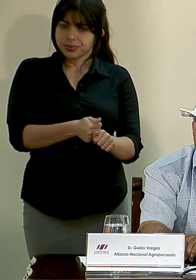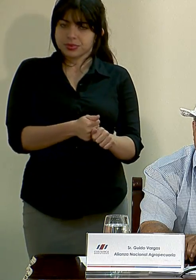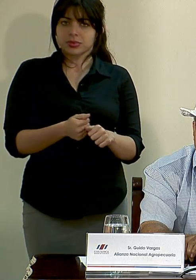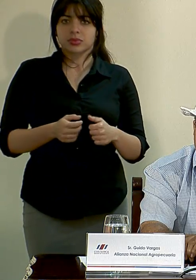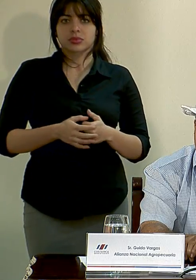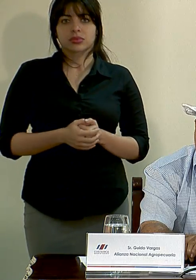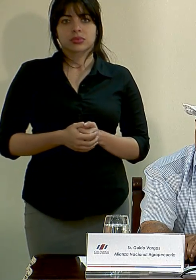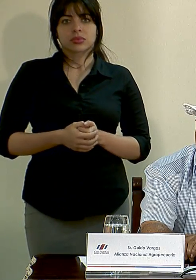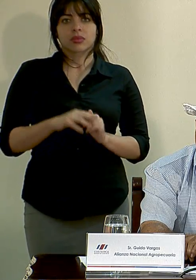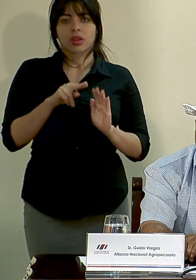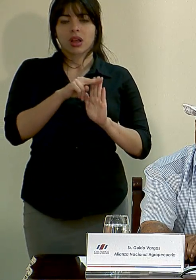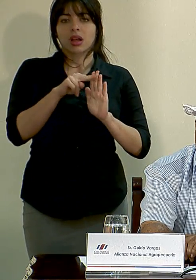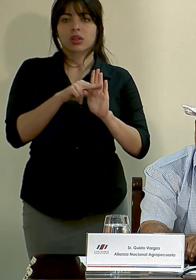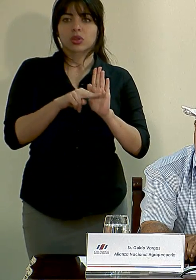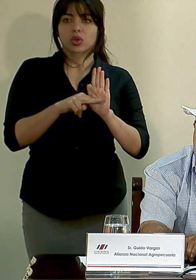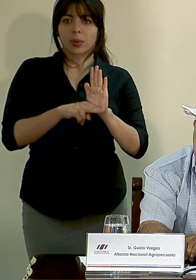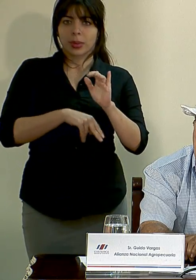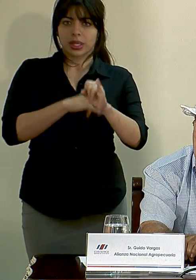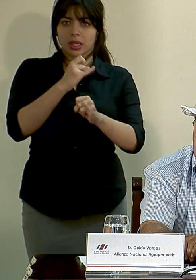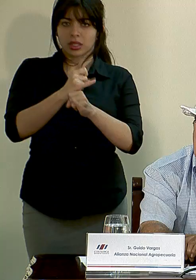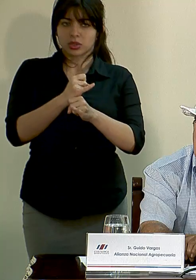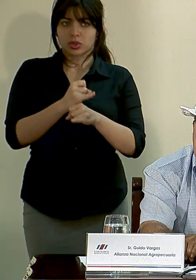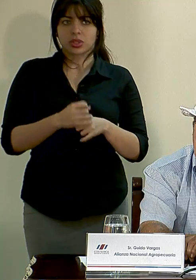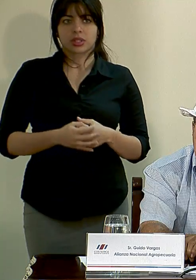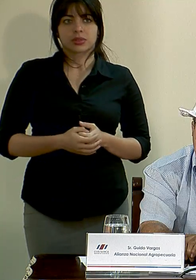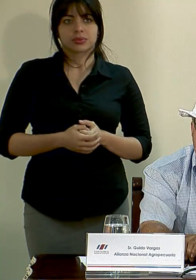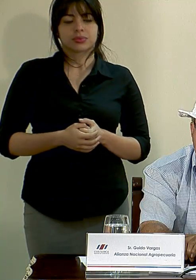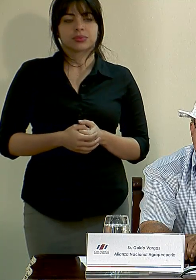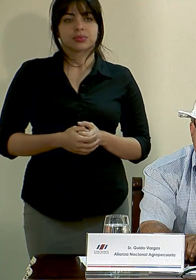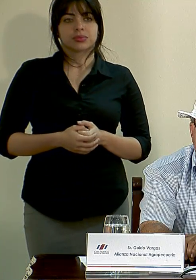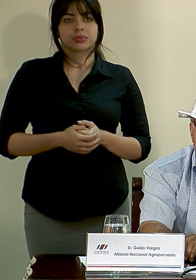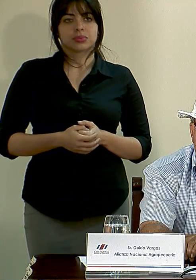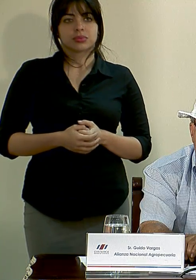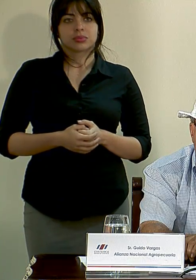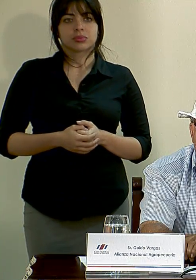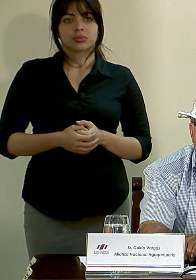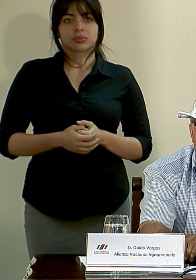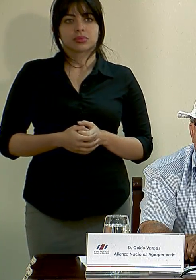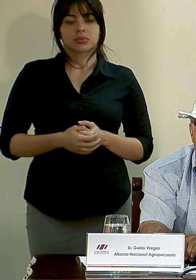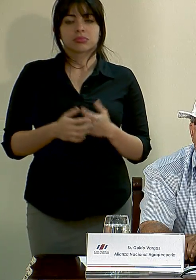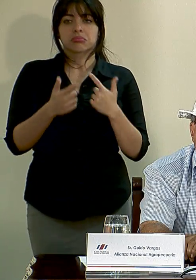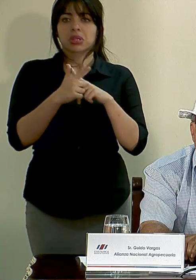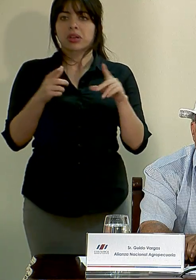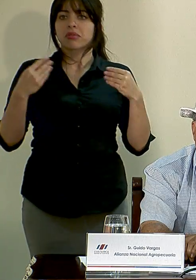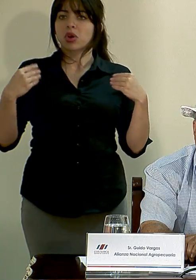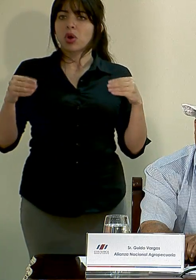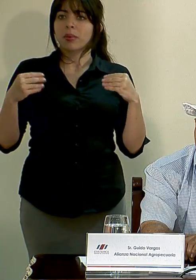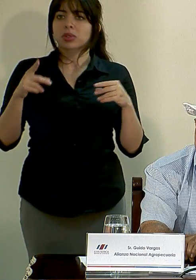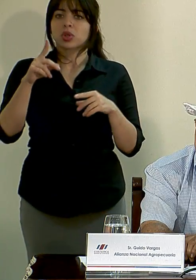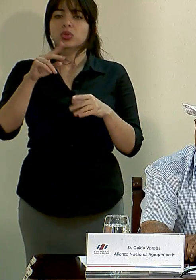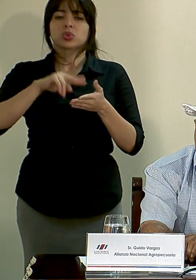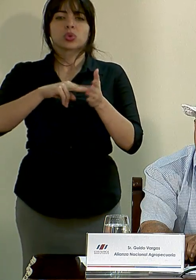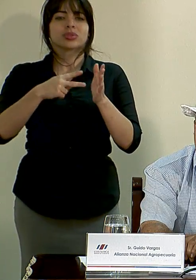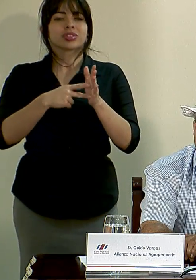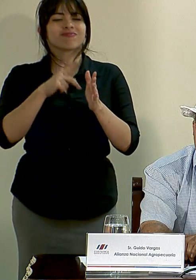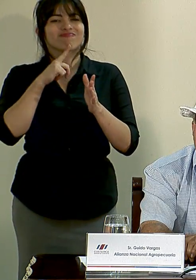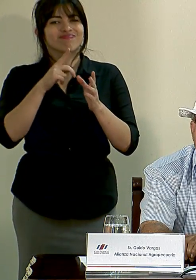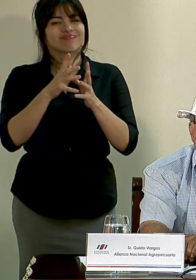la normativa internacional. El libre comercio es un concepto muy